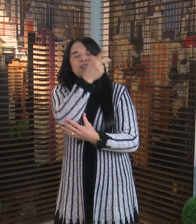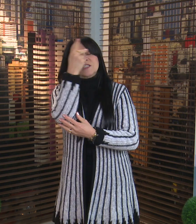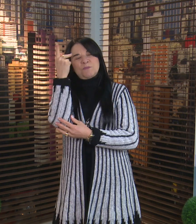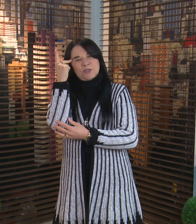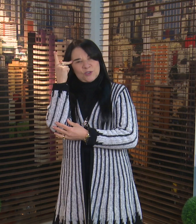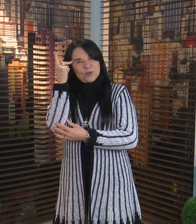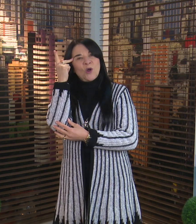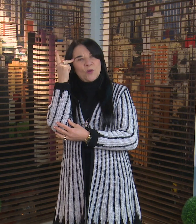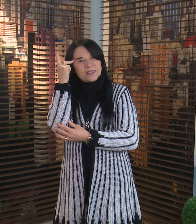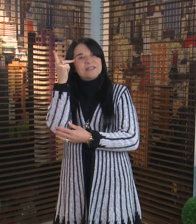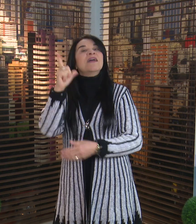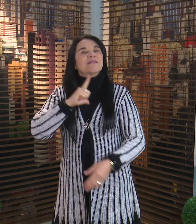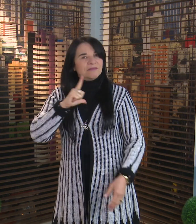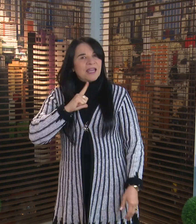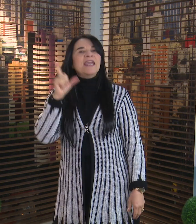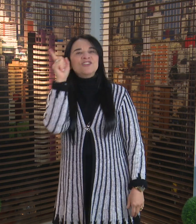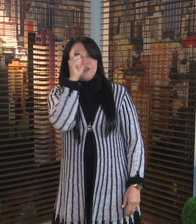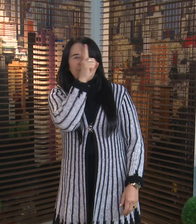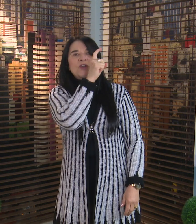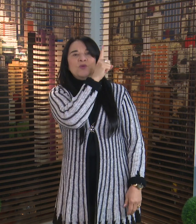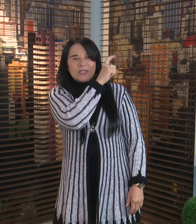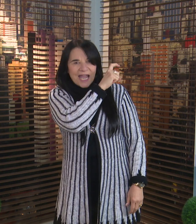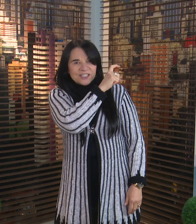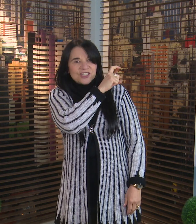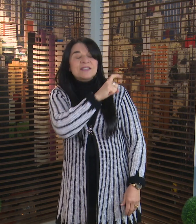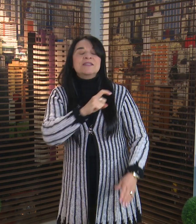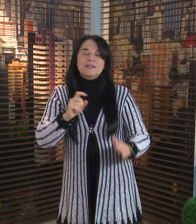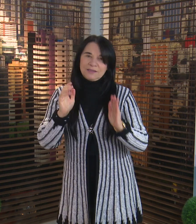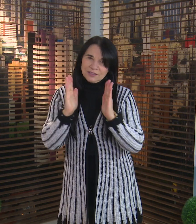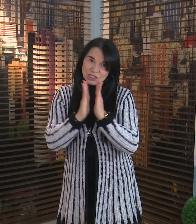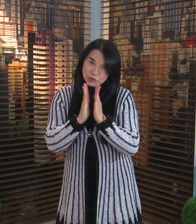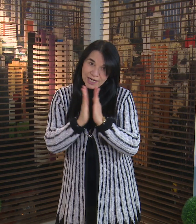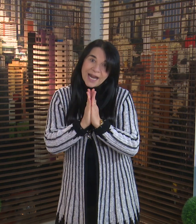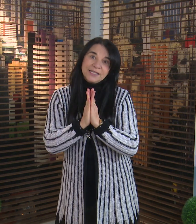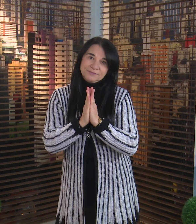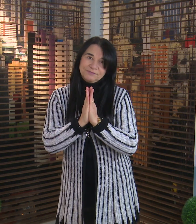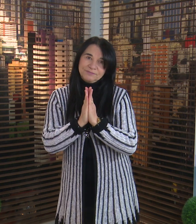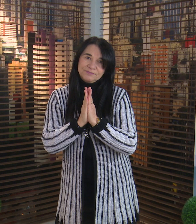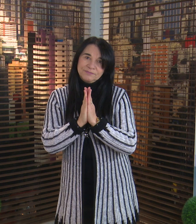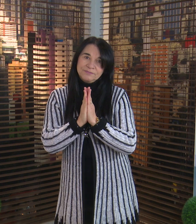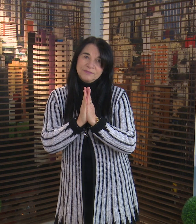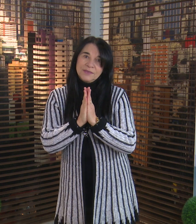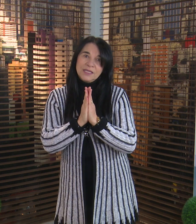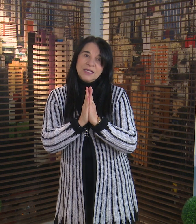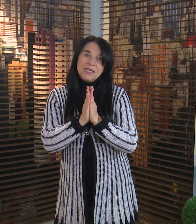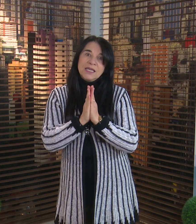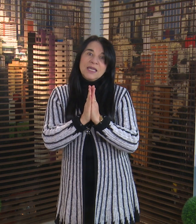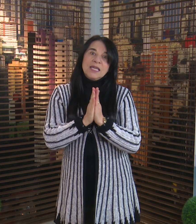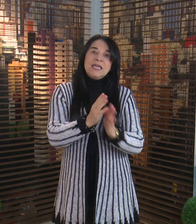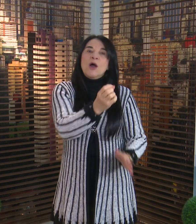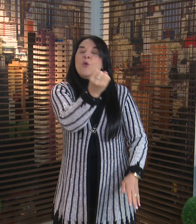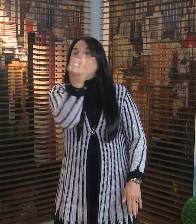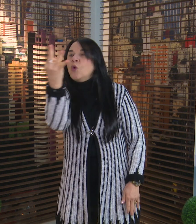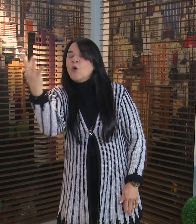muitas pessoas têm dificuldades de orar. E